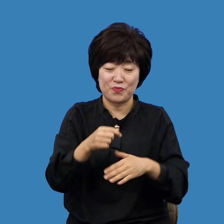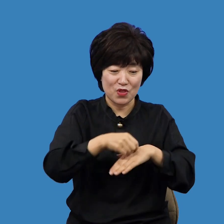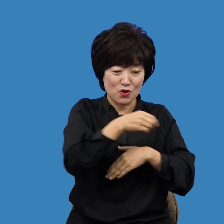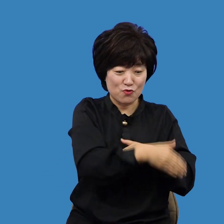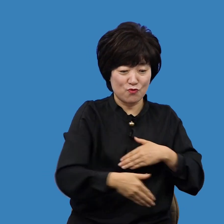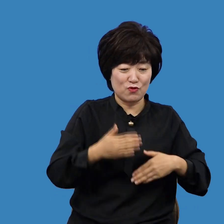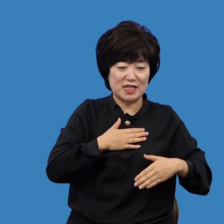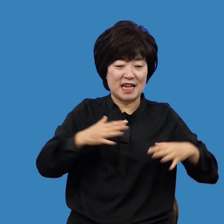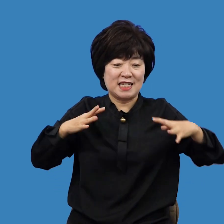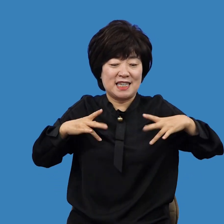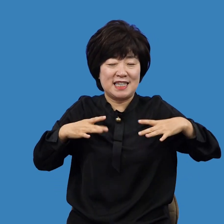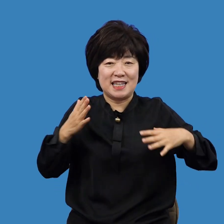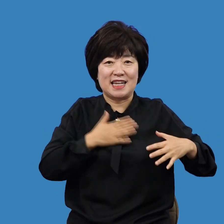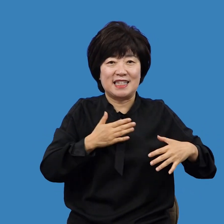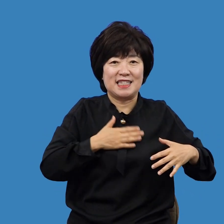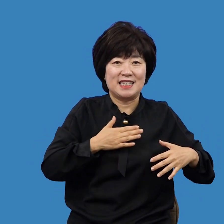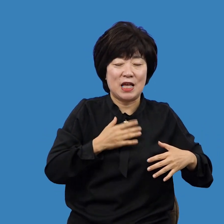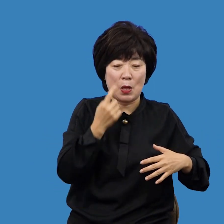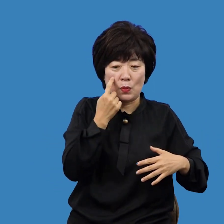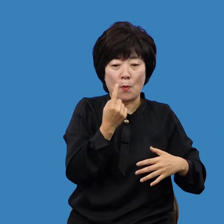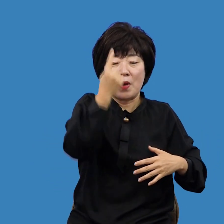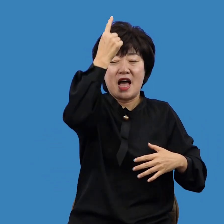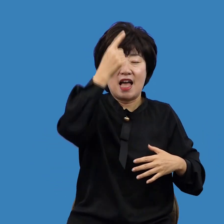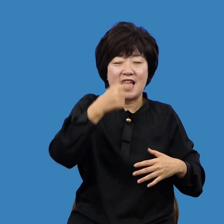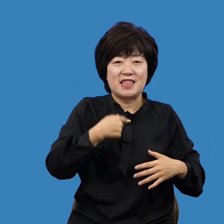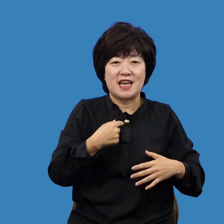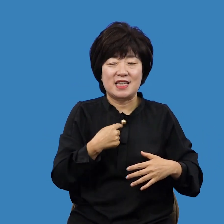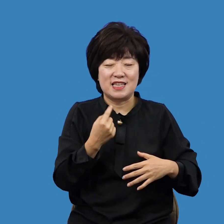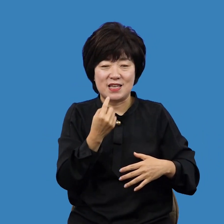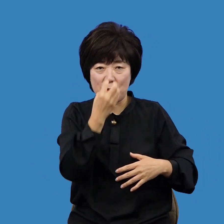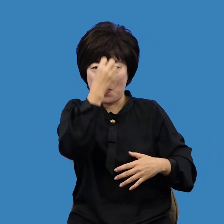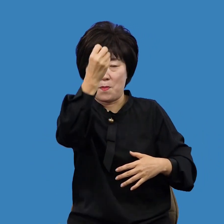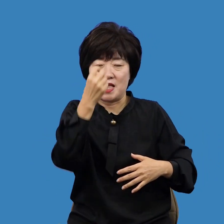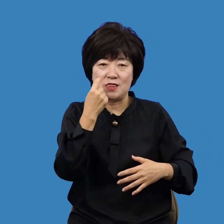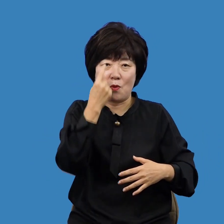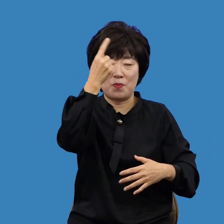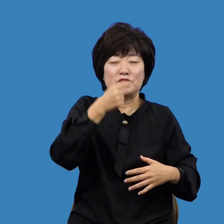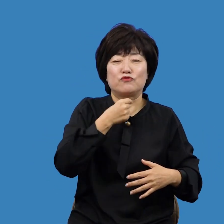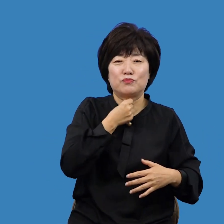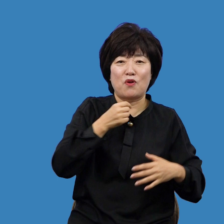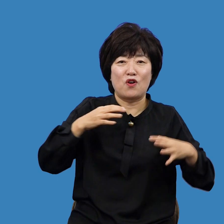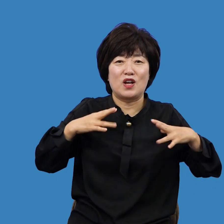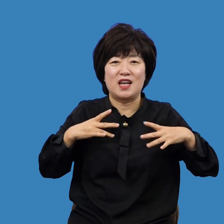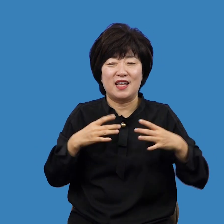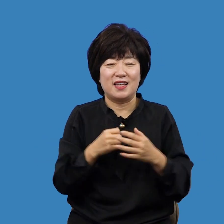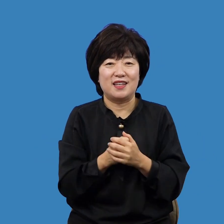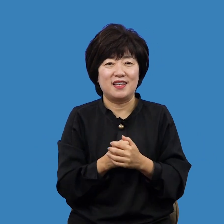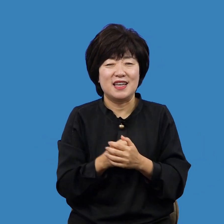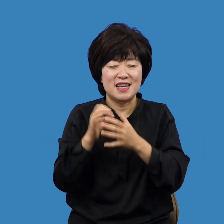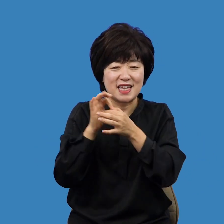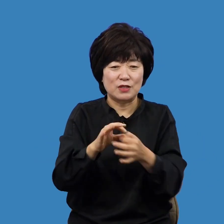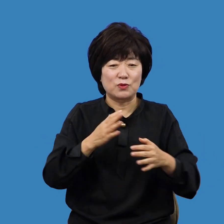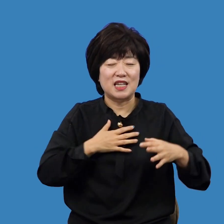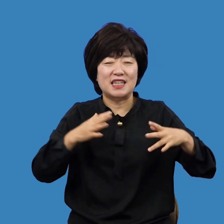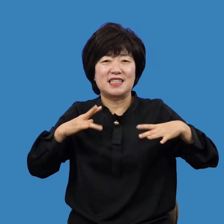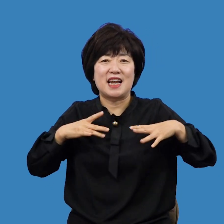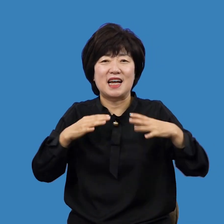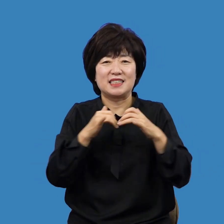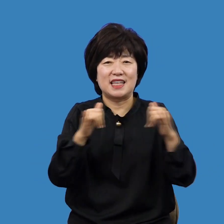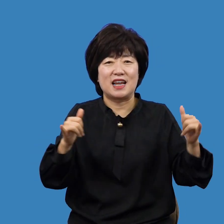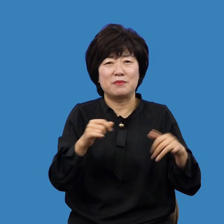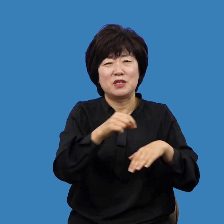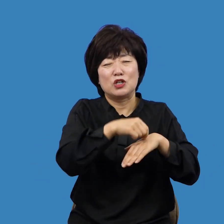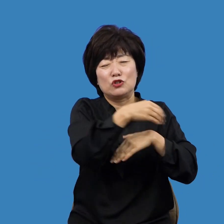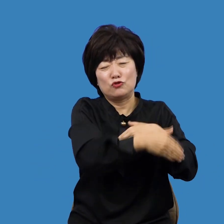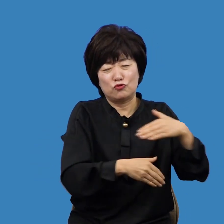자랑하고 싶어합니다. 육은 높아지고 싶어합니다. 이게 육의 원리예요. 그래서 계속 자기 자랑하는 사람, 어떤 사람이에요?